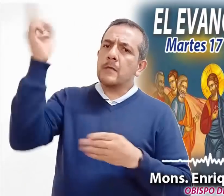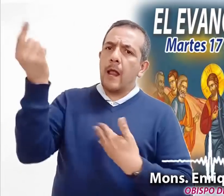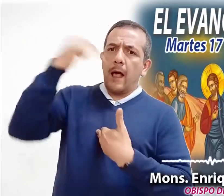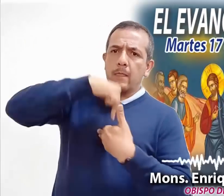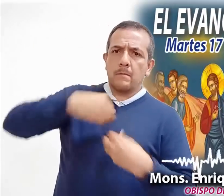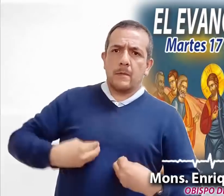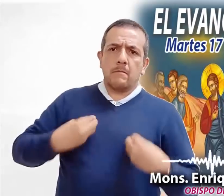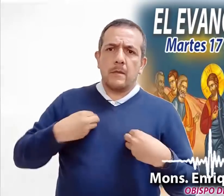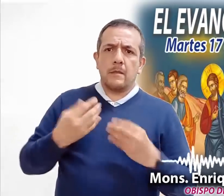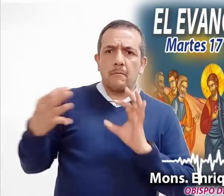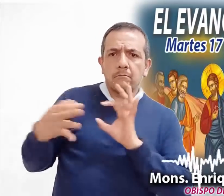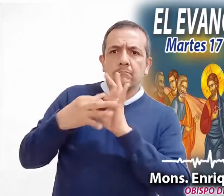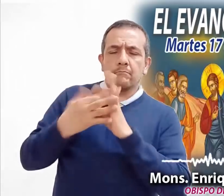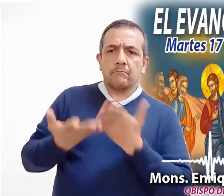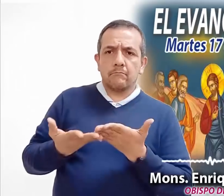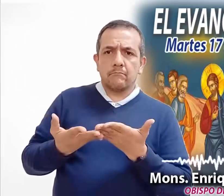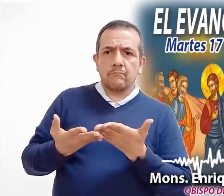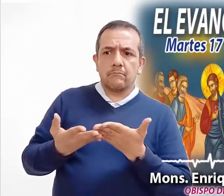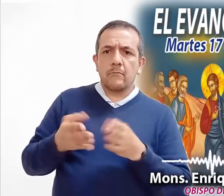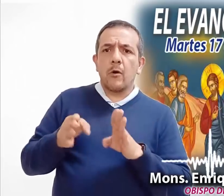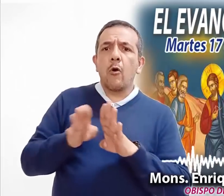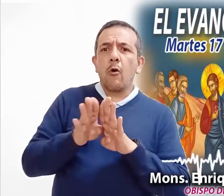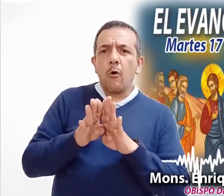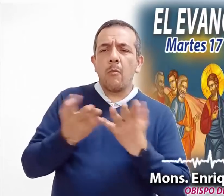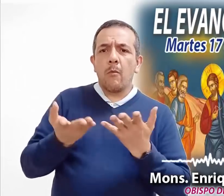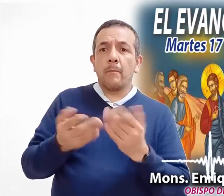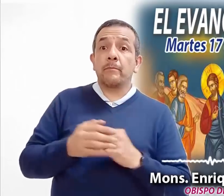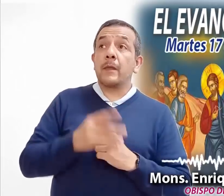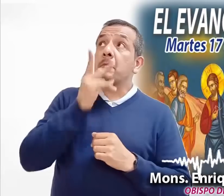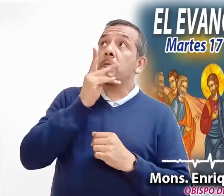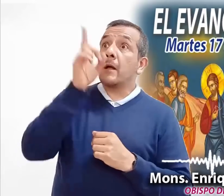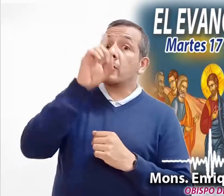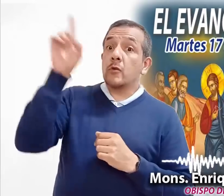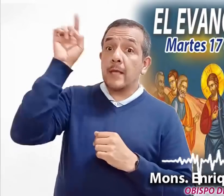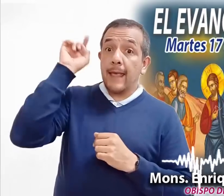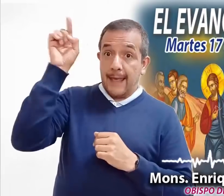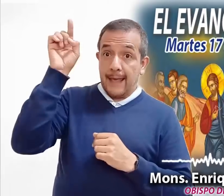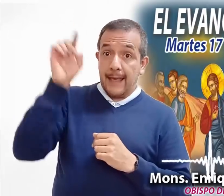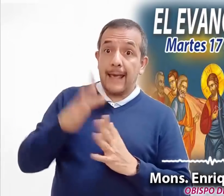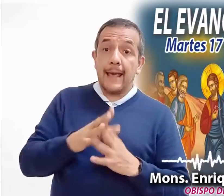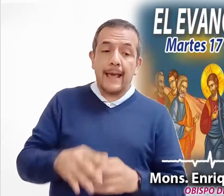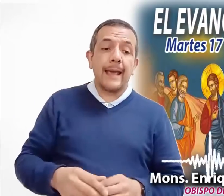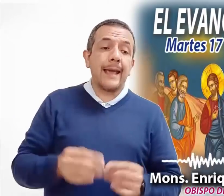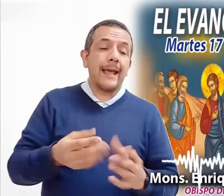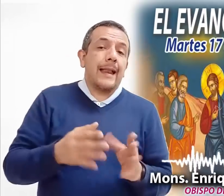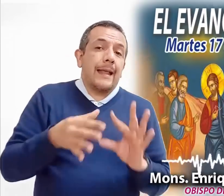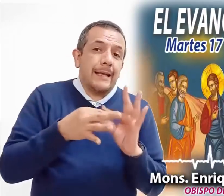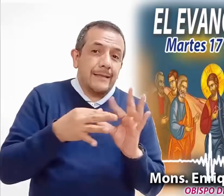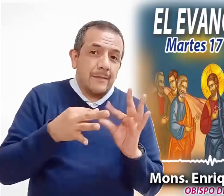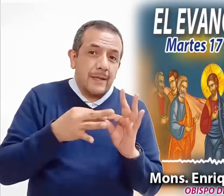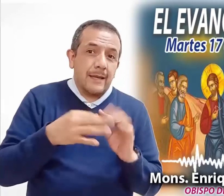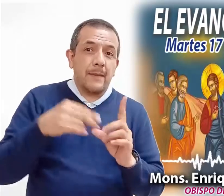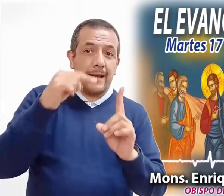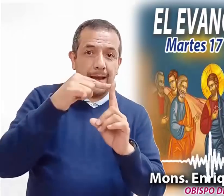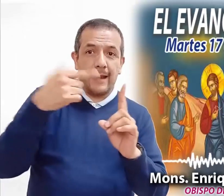vida. Con visiones y apariciones, Dios hace comprender a Gedeón su